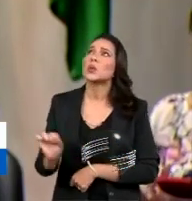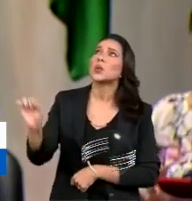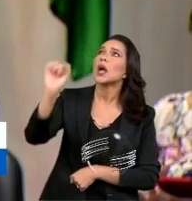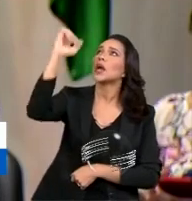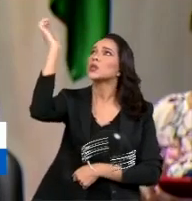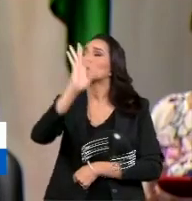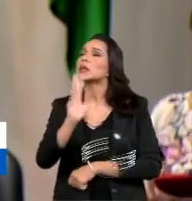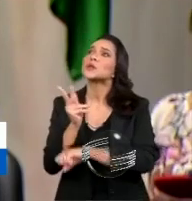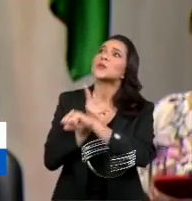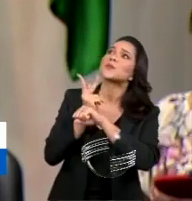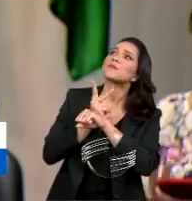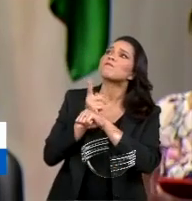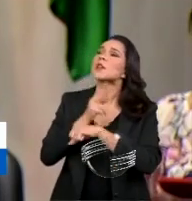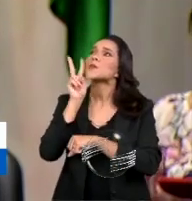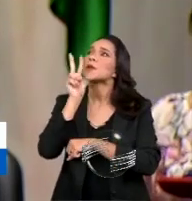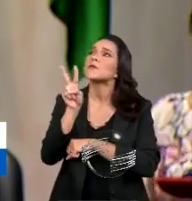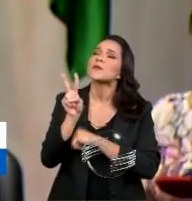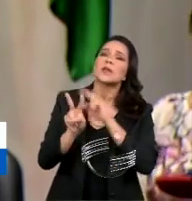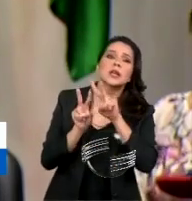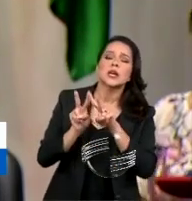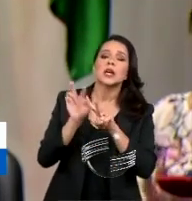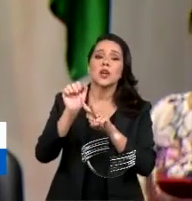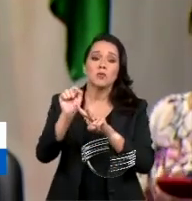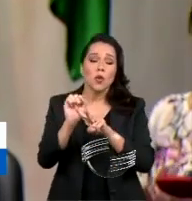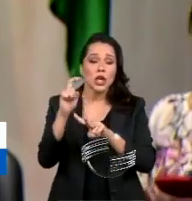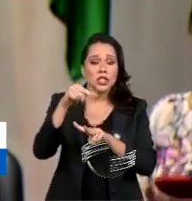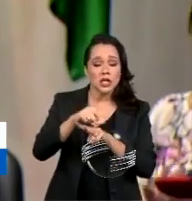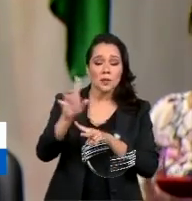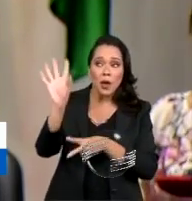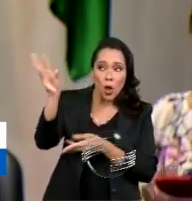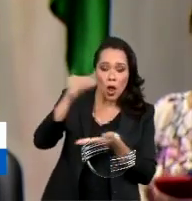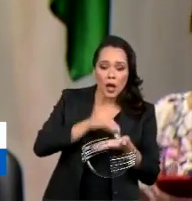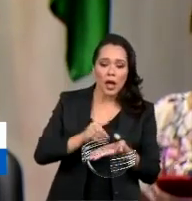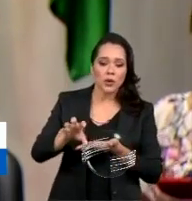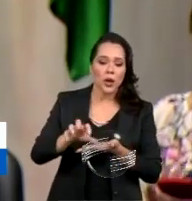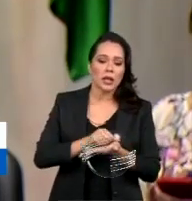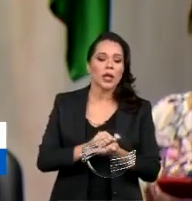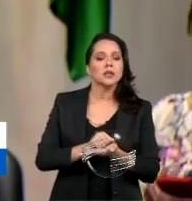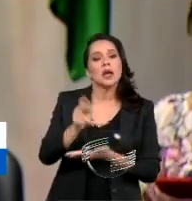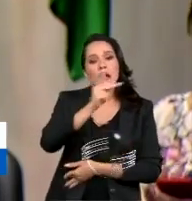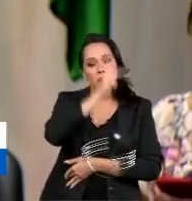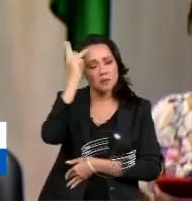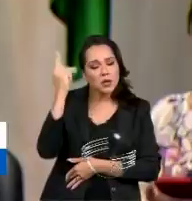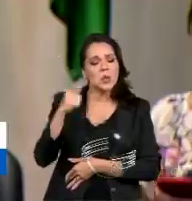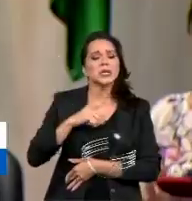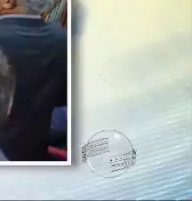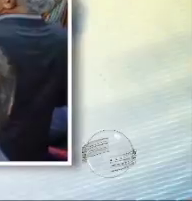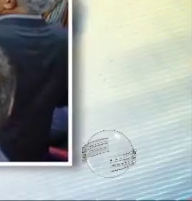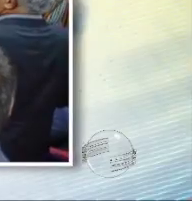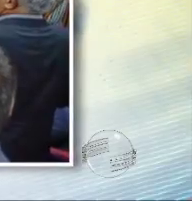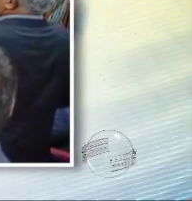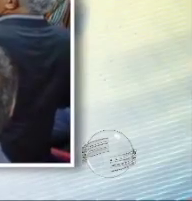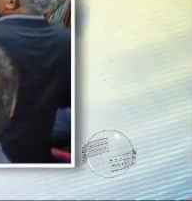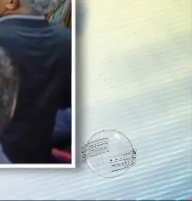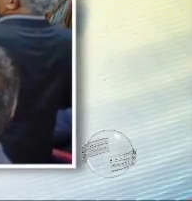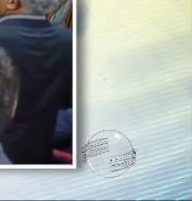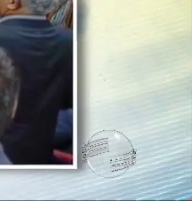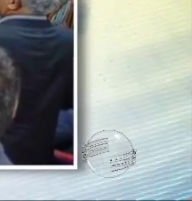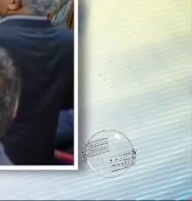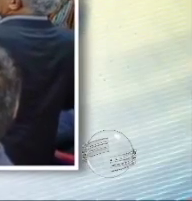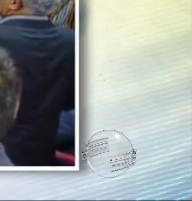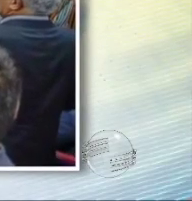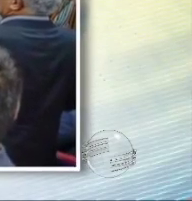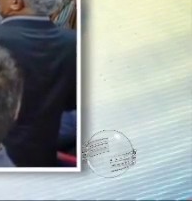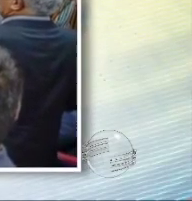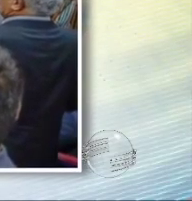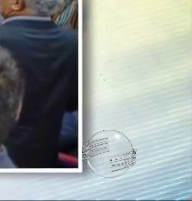a atualização do Cadastro Único para retirar do programa quem não tem direito ao benefício e,